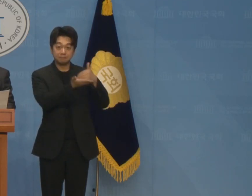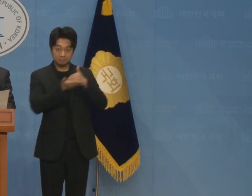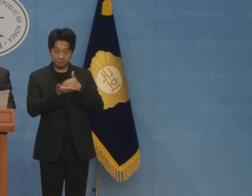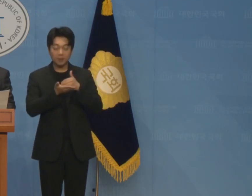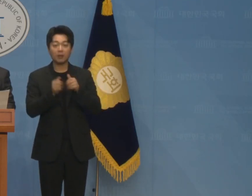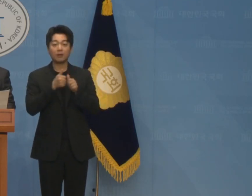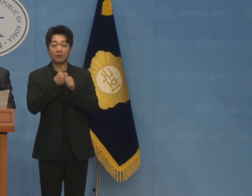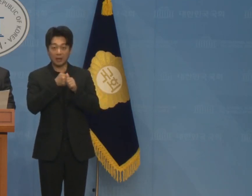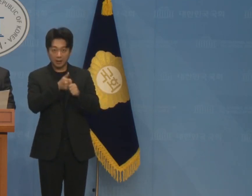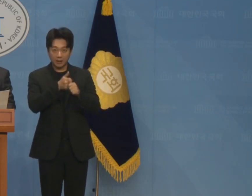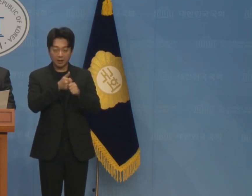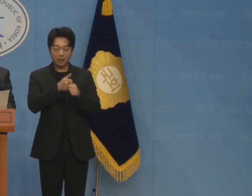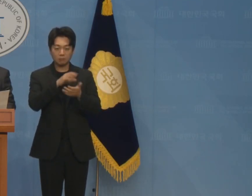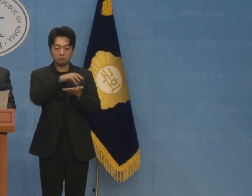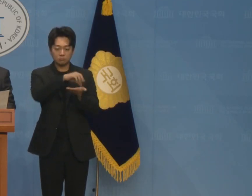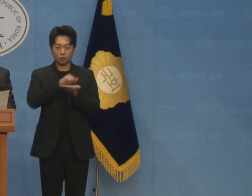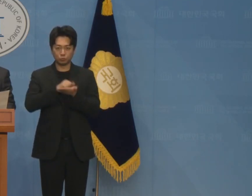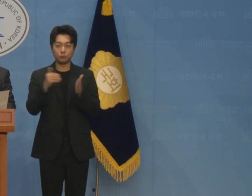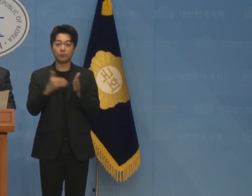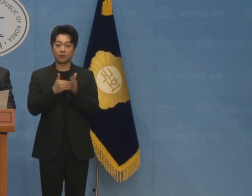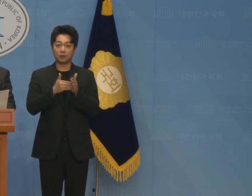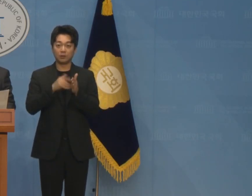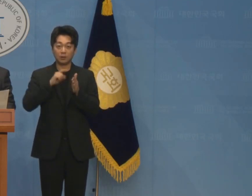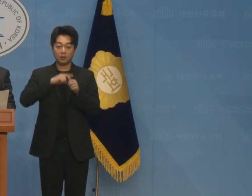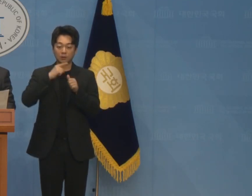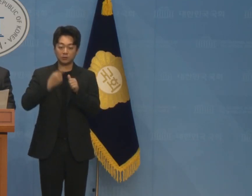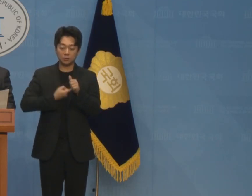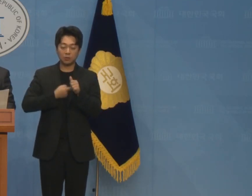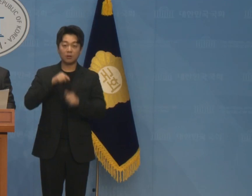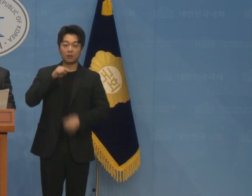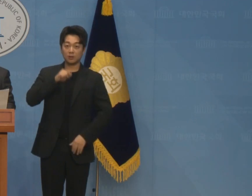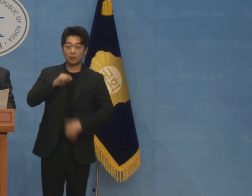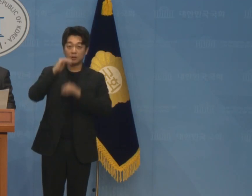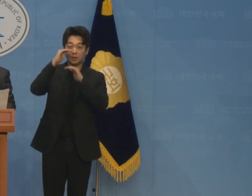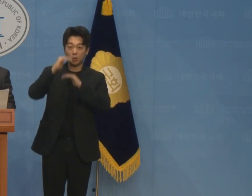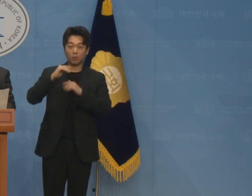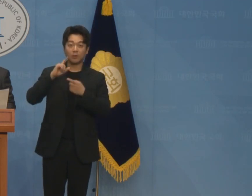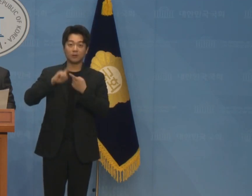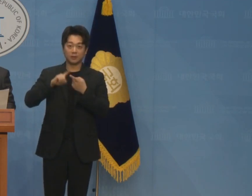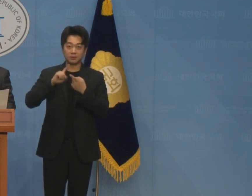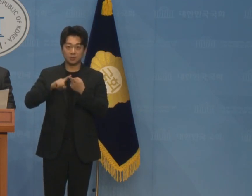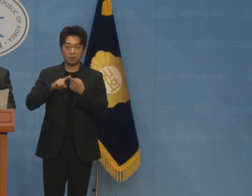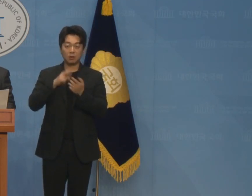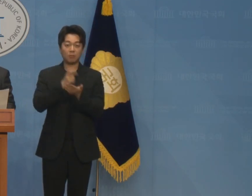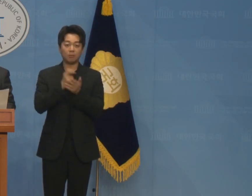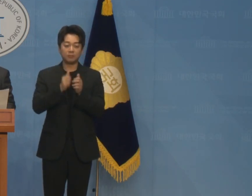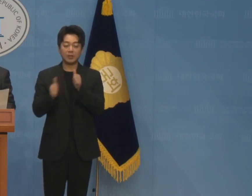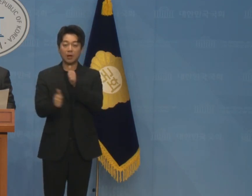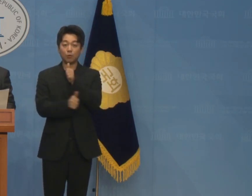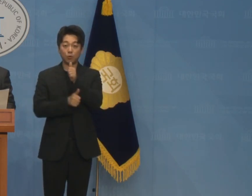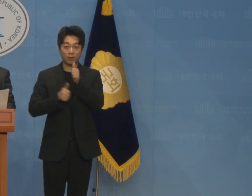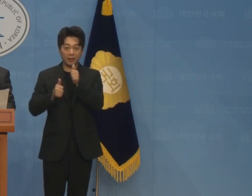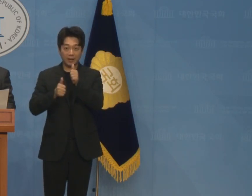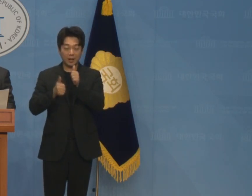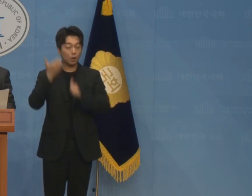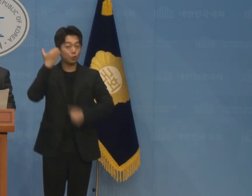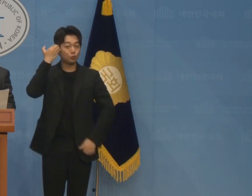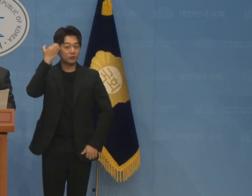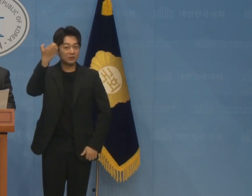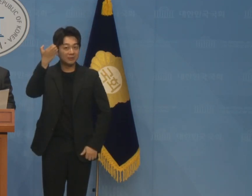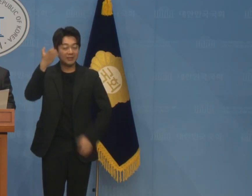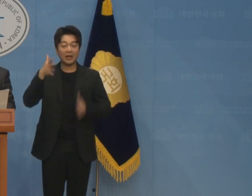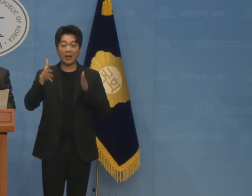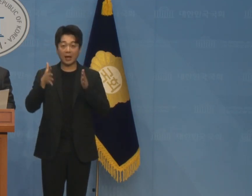따라 접수되었고 의장으로부터 위 청원을 회부받은 법사위가 90일 이내에 이를